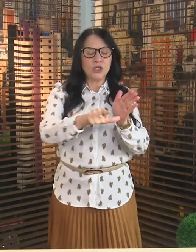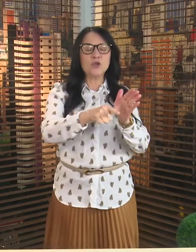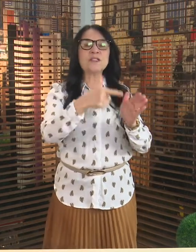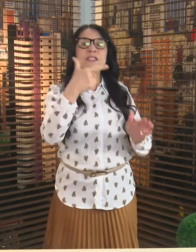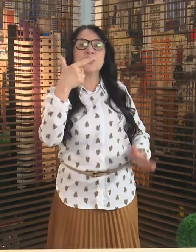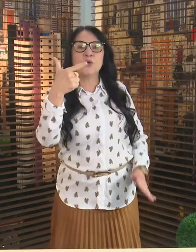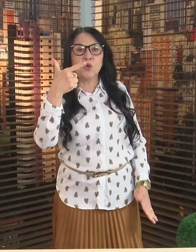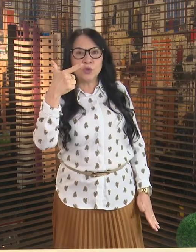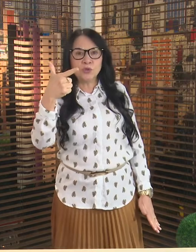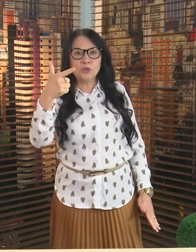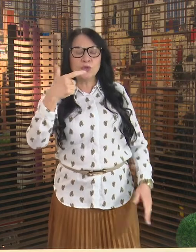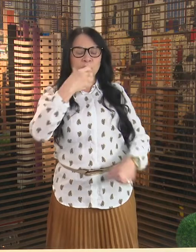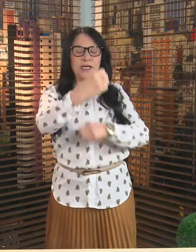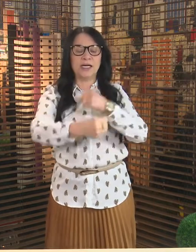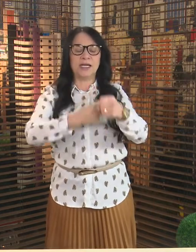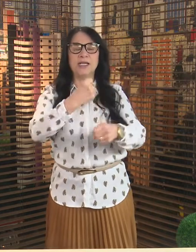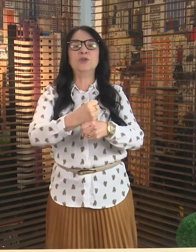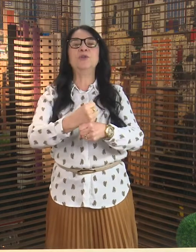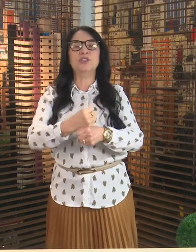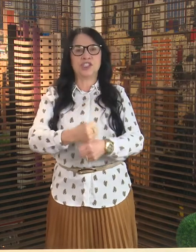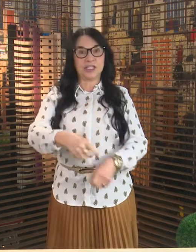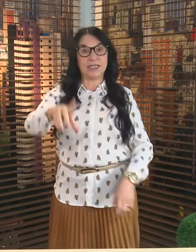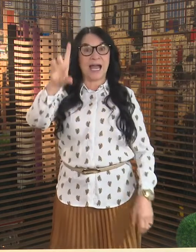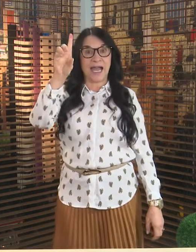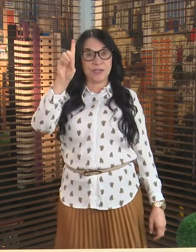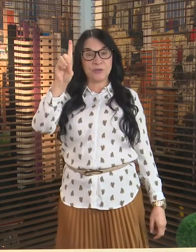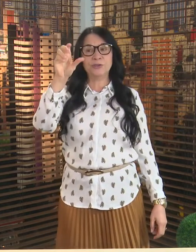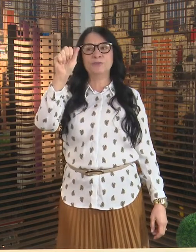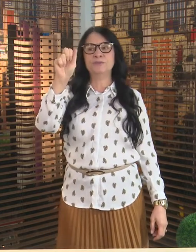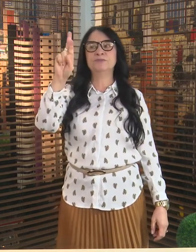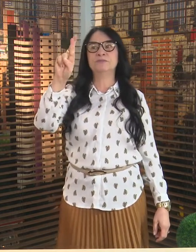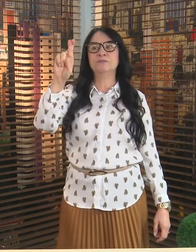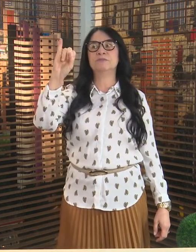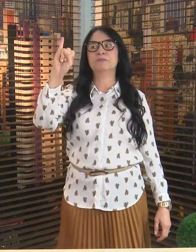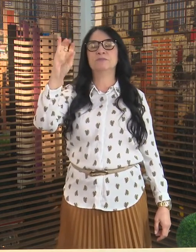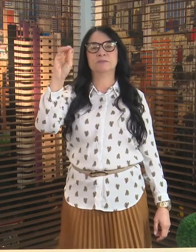no 2º ano de Dário,